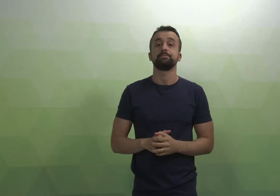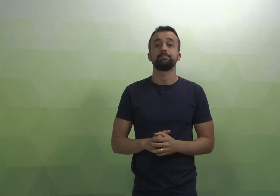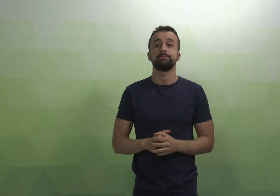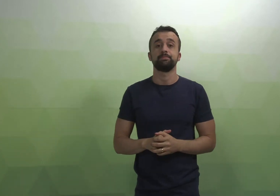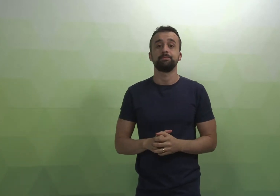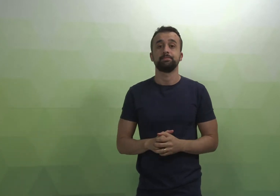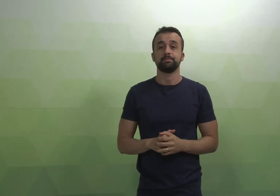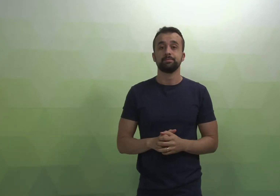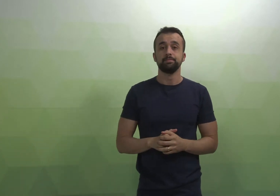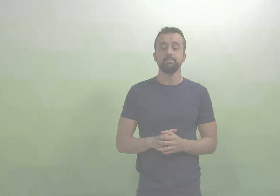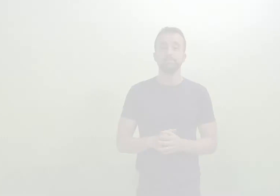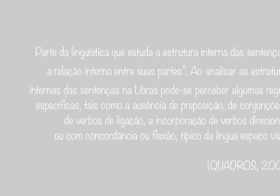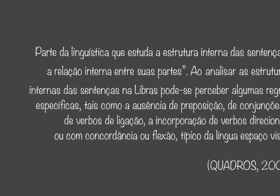Quadros.